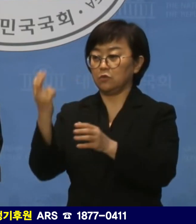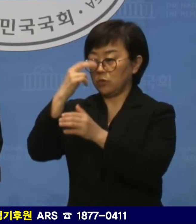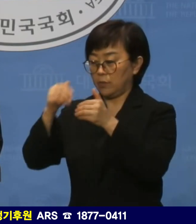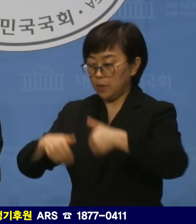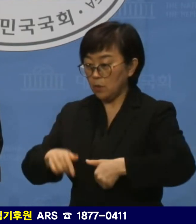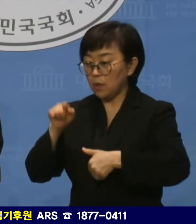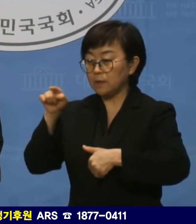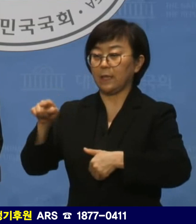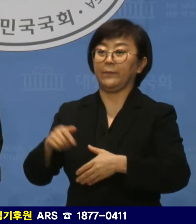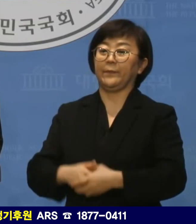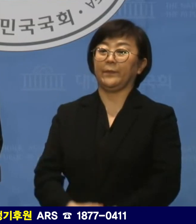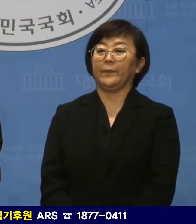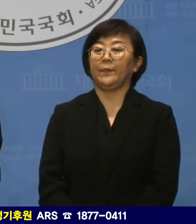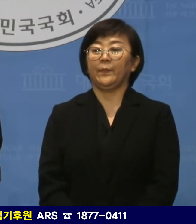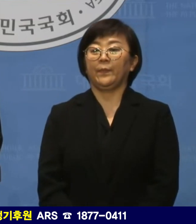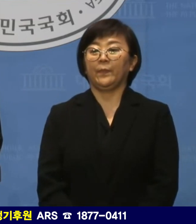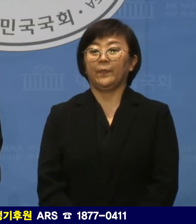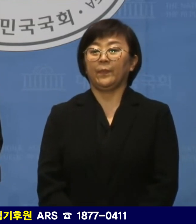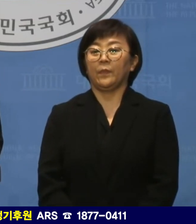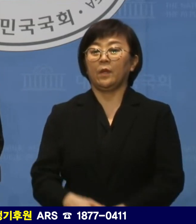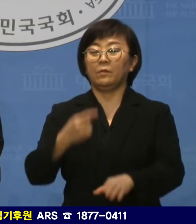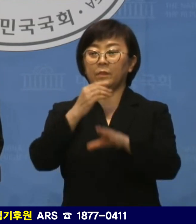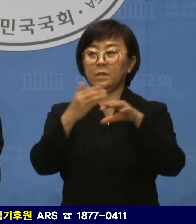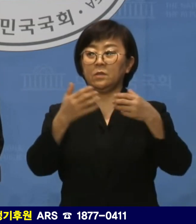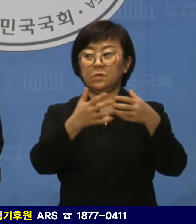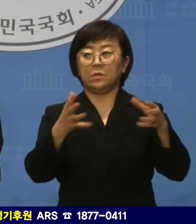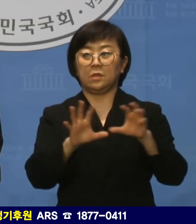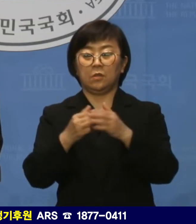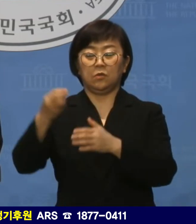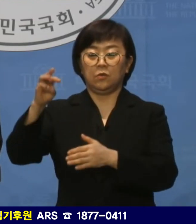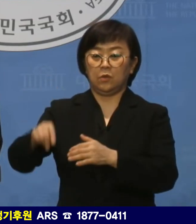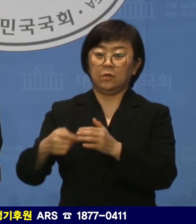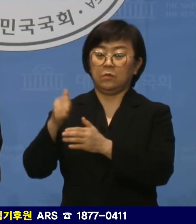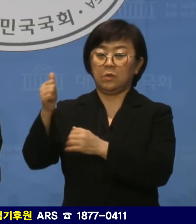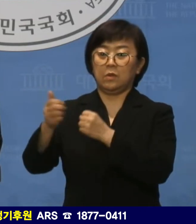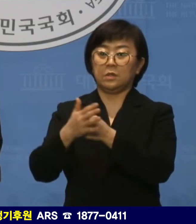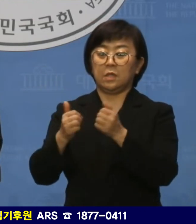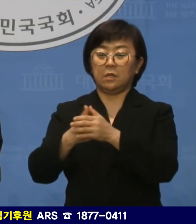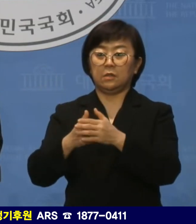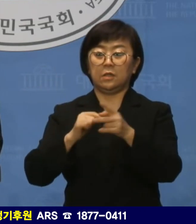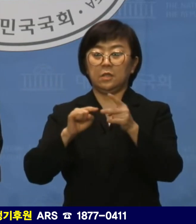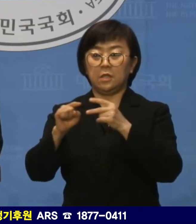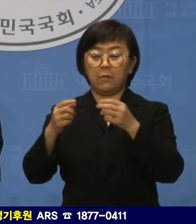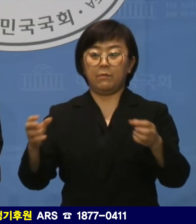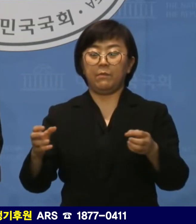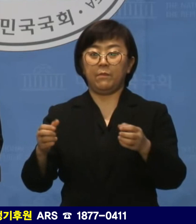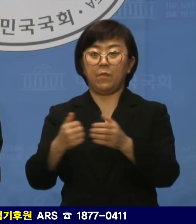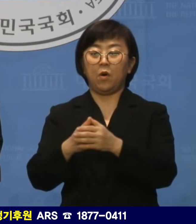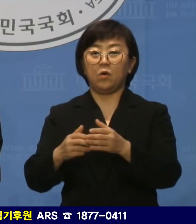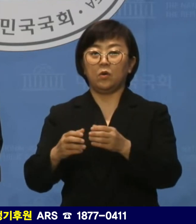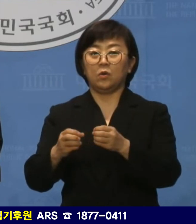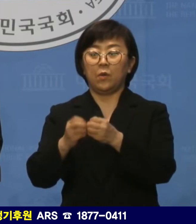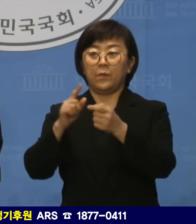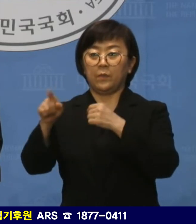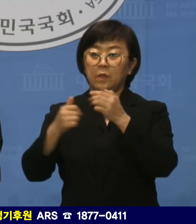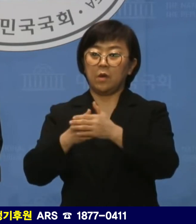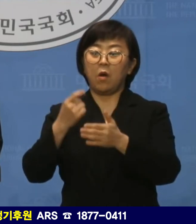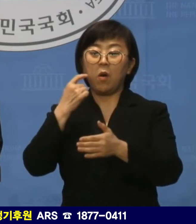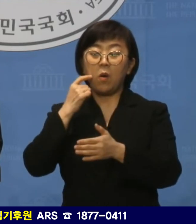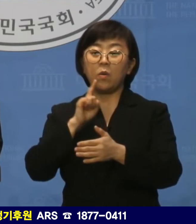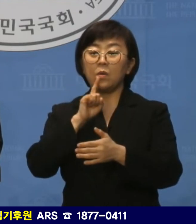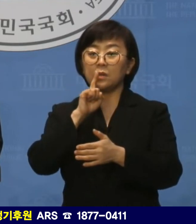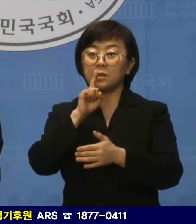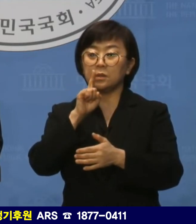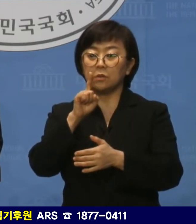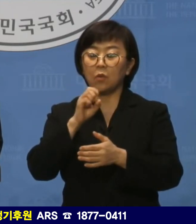할 피의자입니다. 더불어민주당은 류일임 위원장을 이해충돌방지법 위반 및 허위사실 유포 혐의로